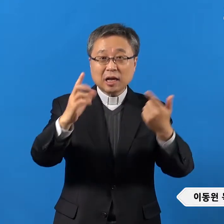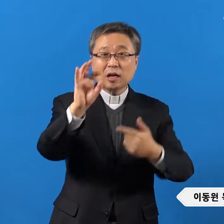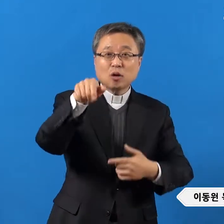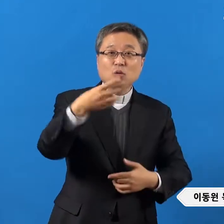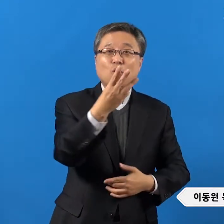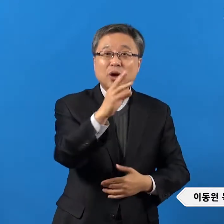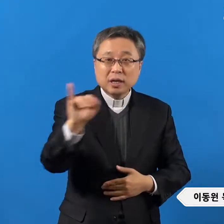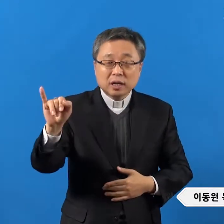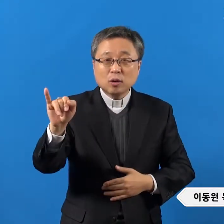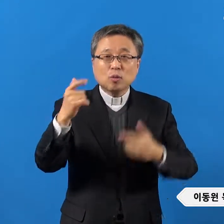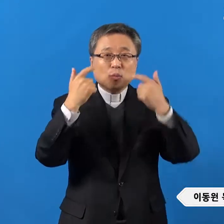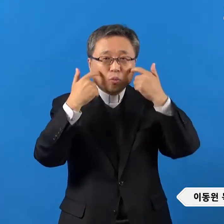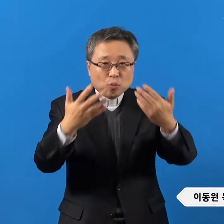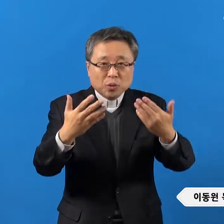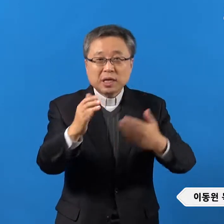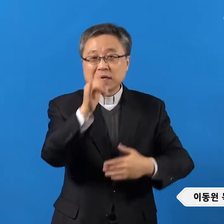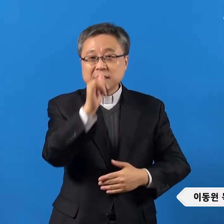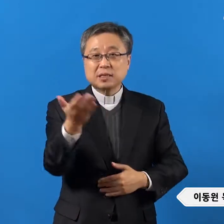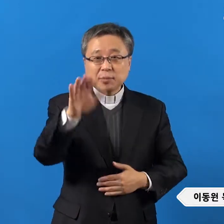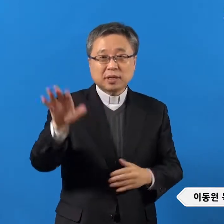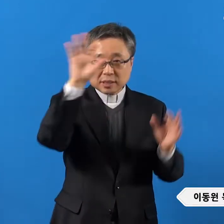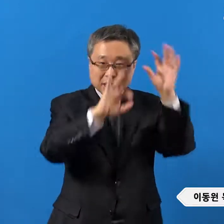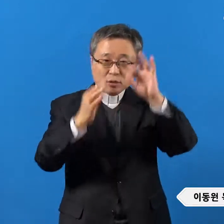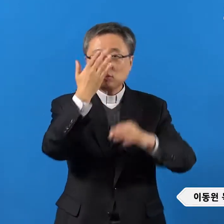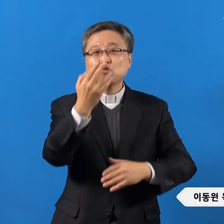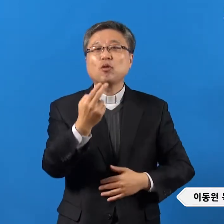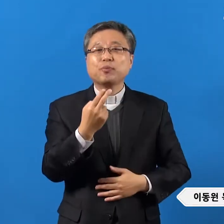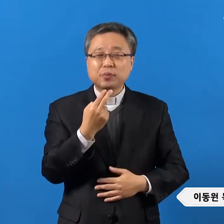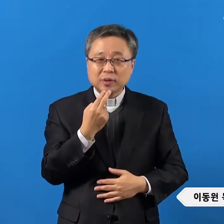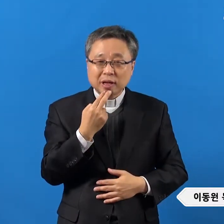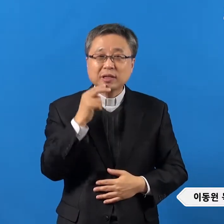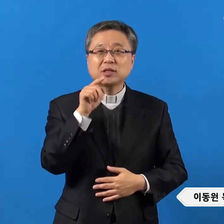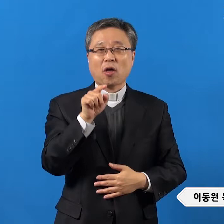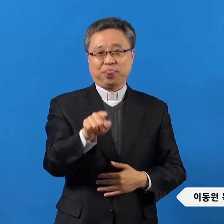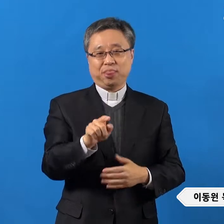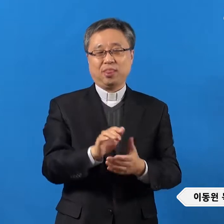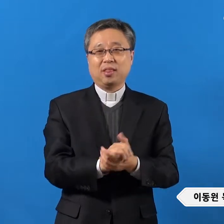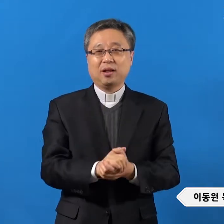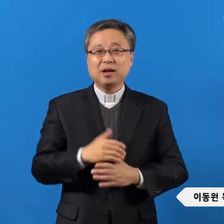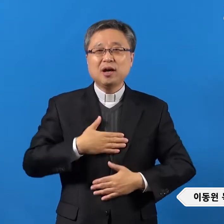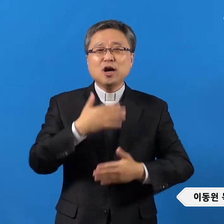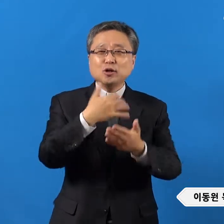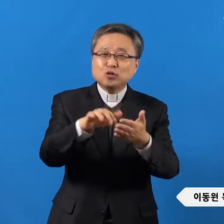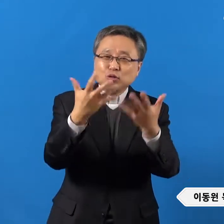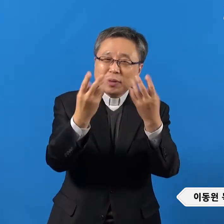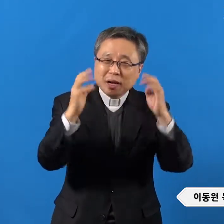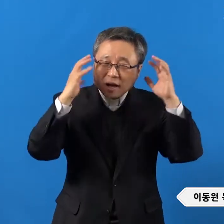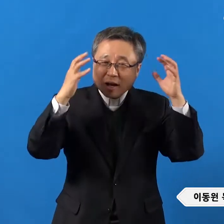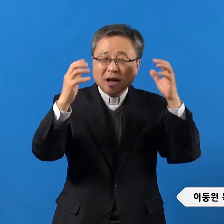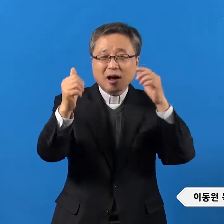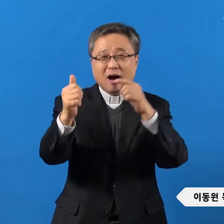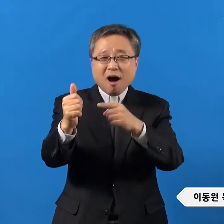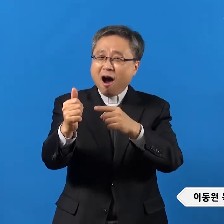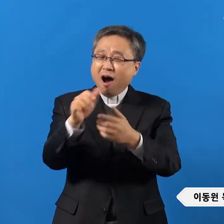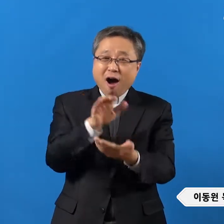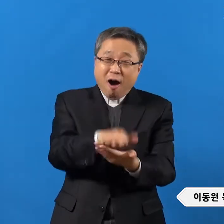분명히 존재하고 있지만 찾을 수 없다는 것. 이것이 수많은 어린이들을 열광시켜서